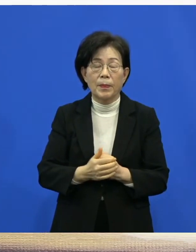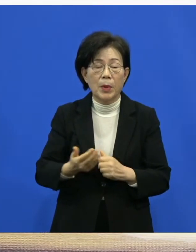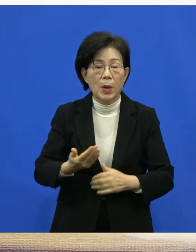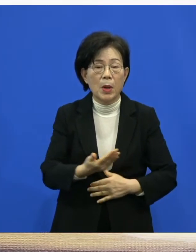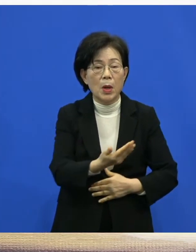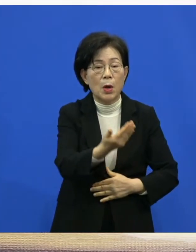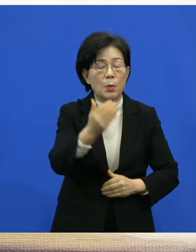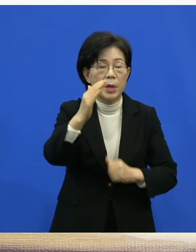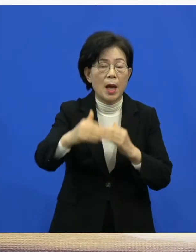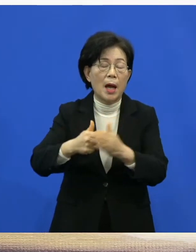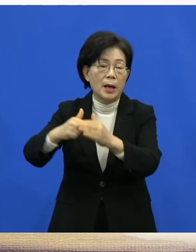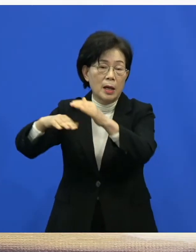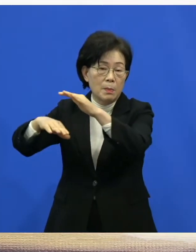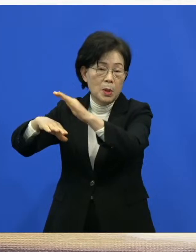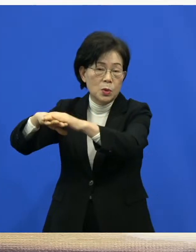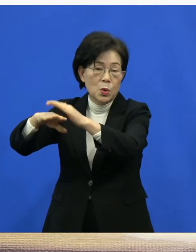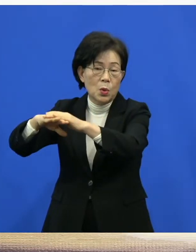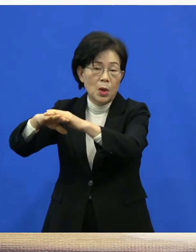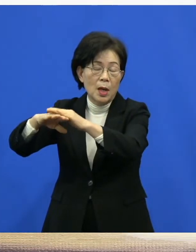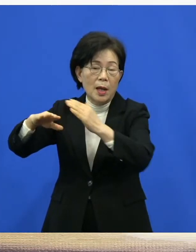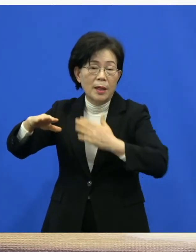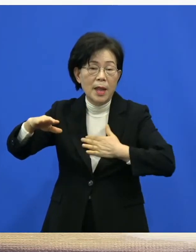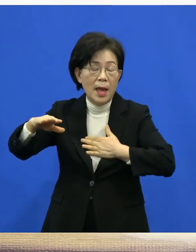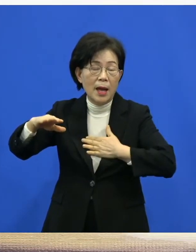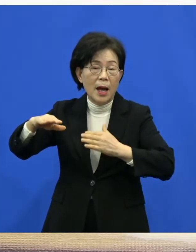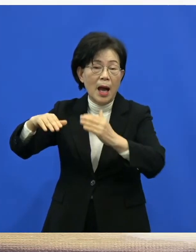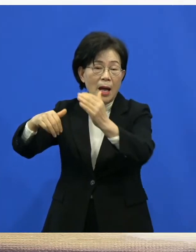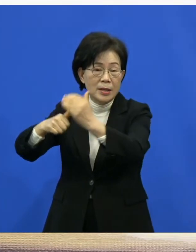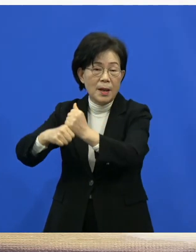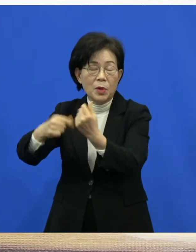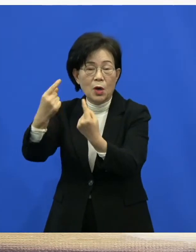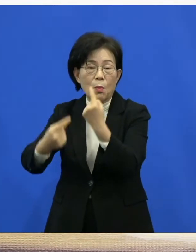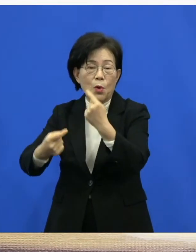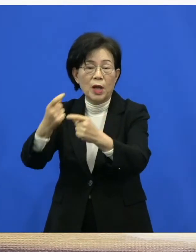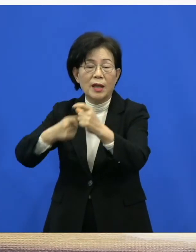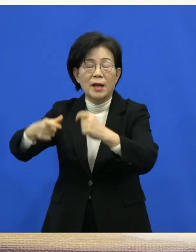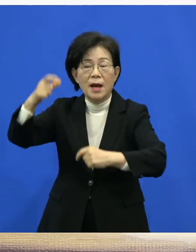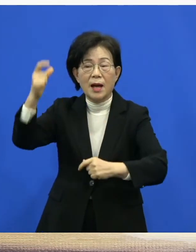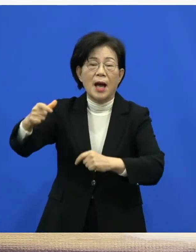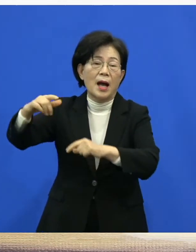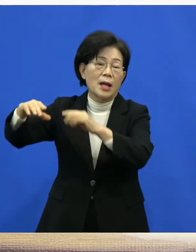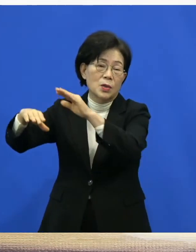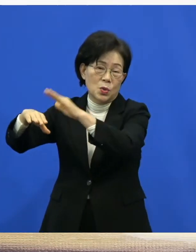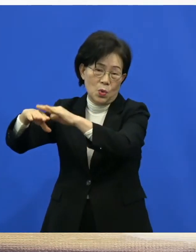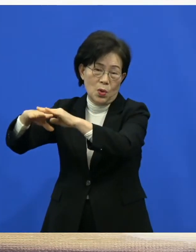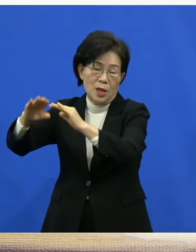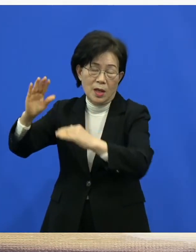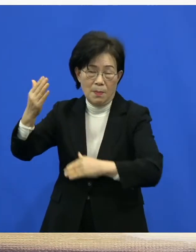여러분, 그 손은, 그 하나님의 손은 내가 잡는 것보다 더 강한 손입니다.